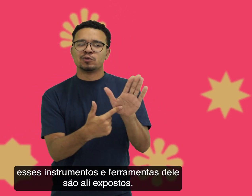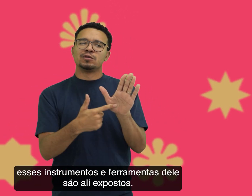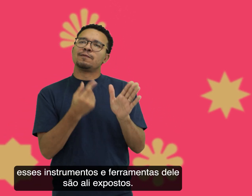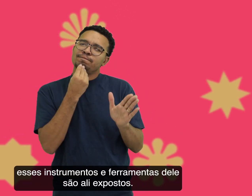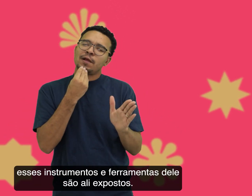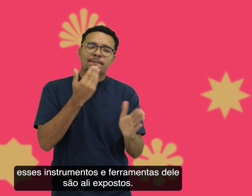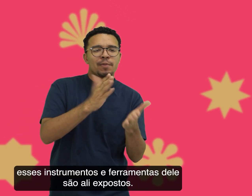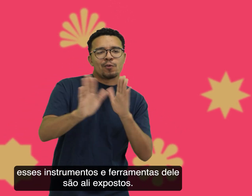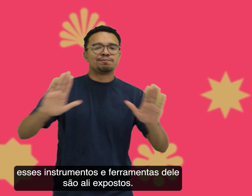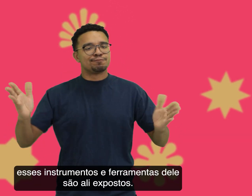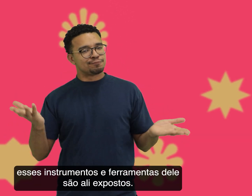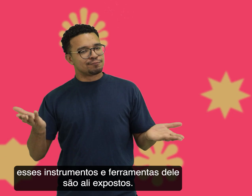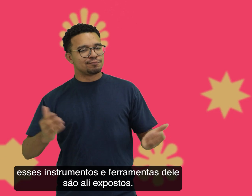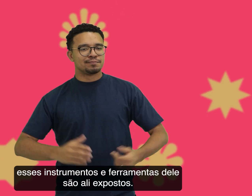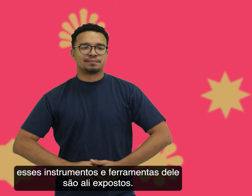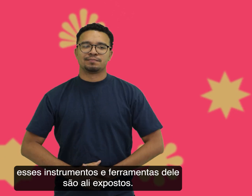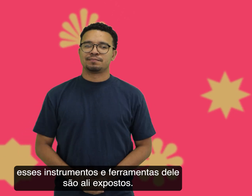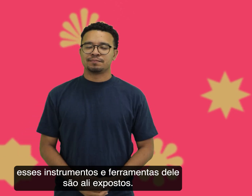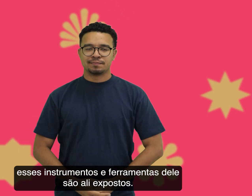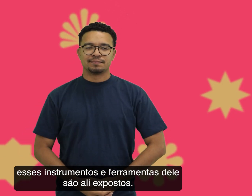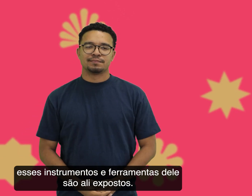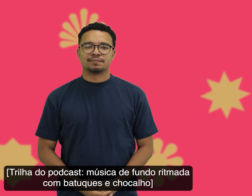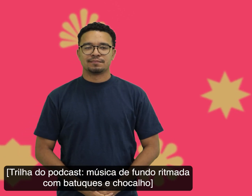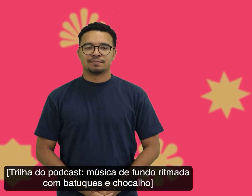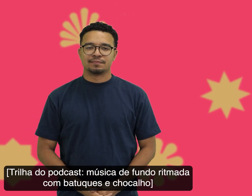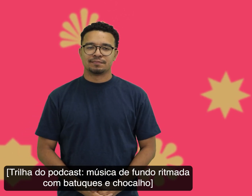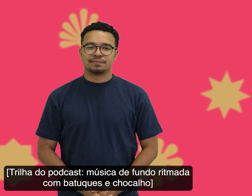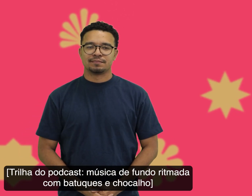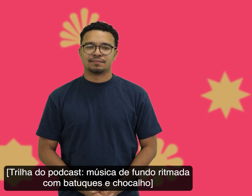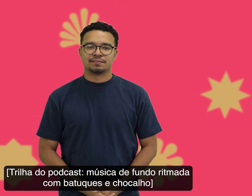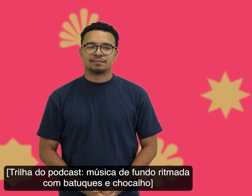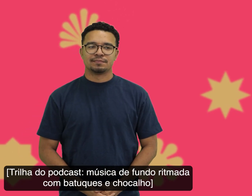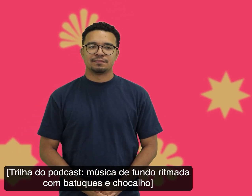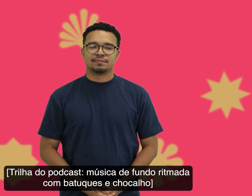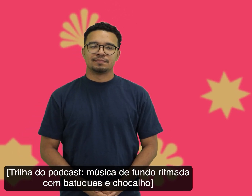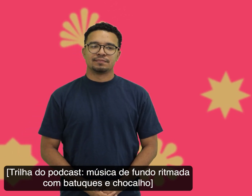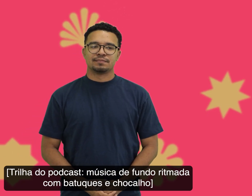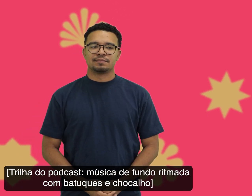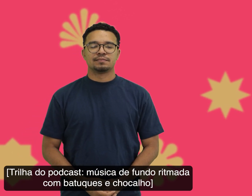e ferramentas dele são ali expostos.